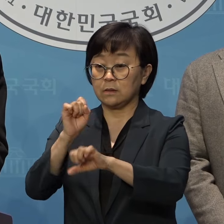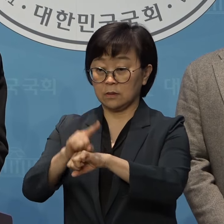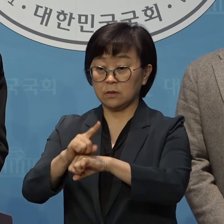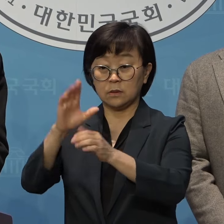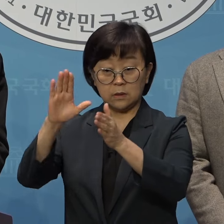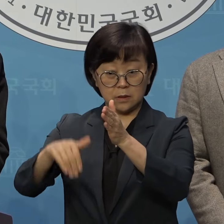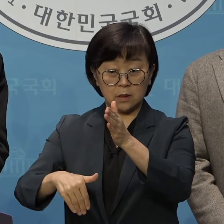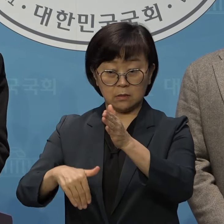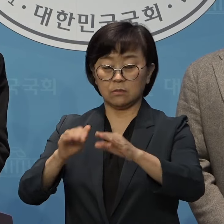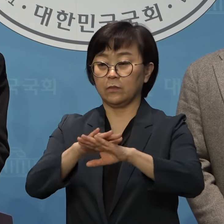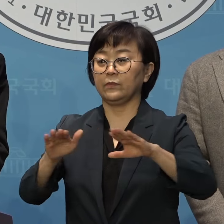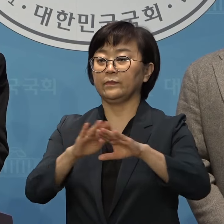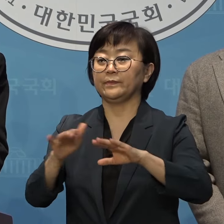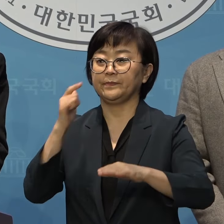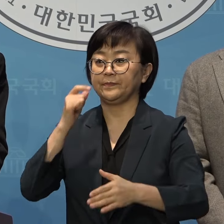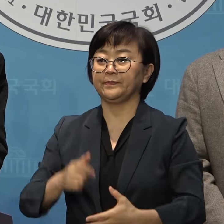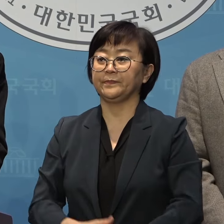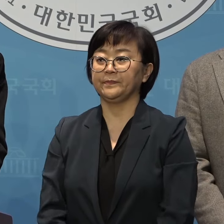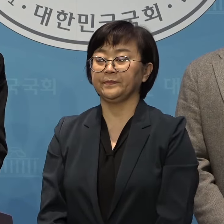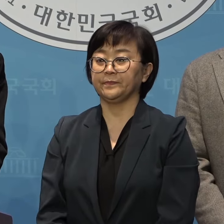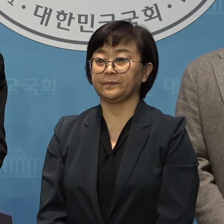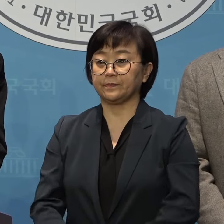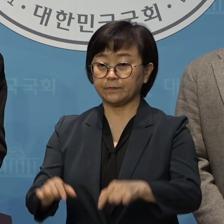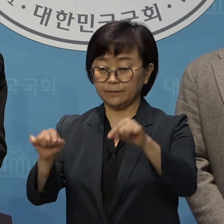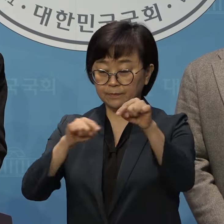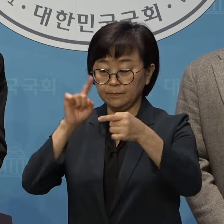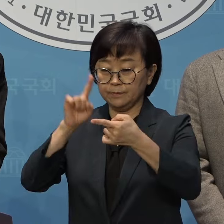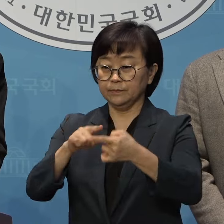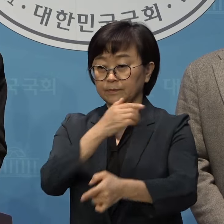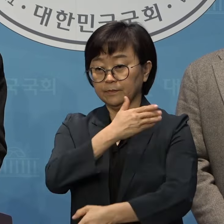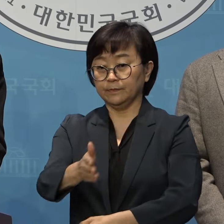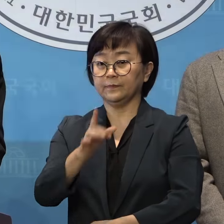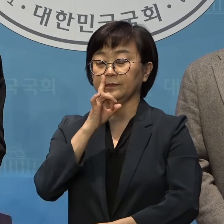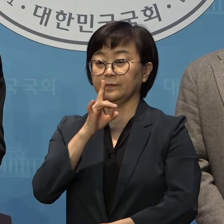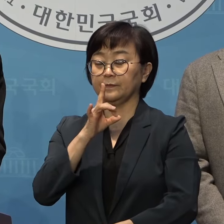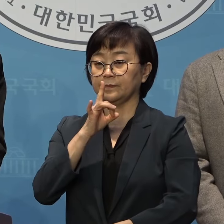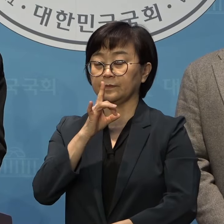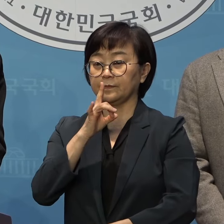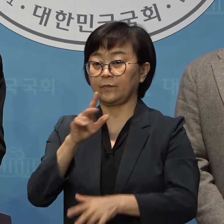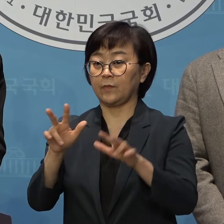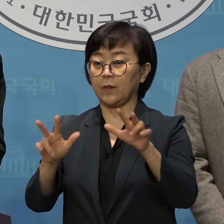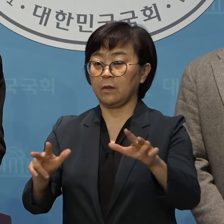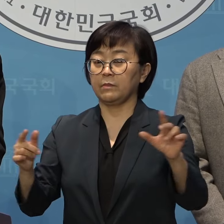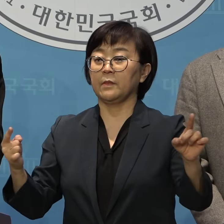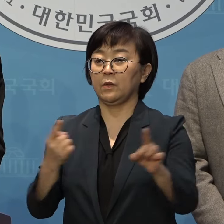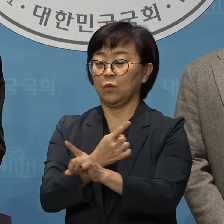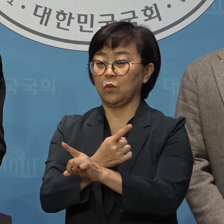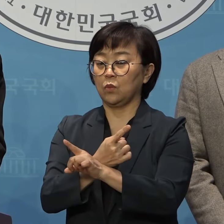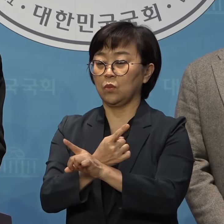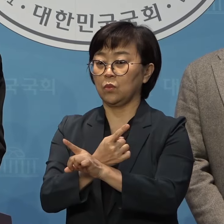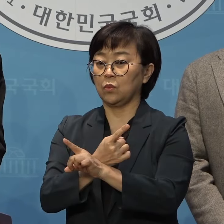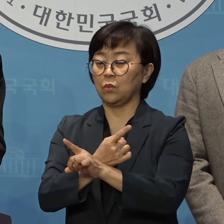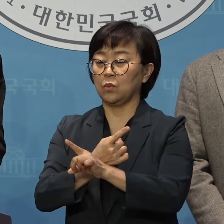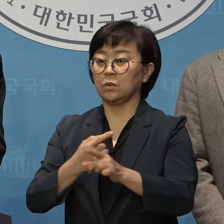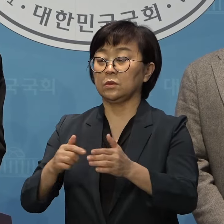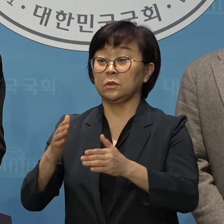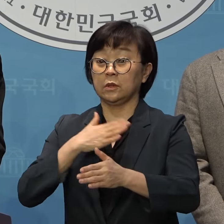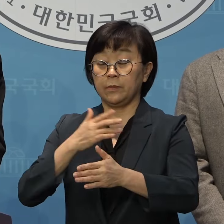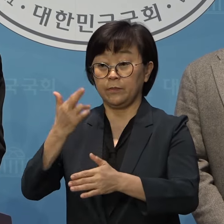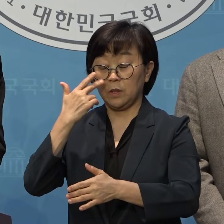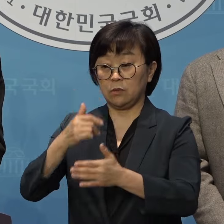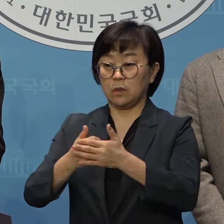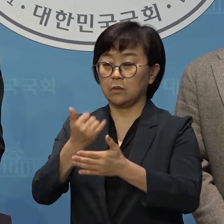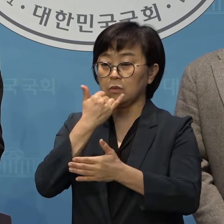시대를 대처할 수 없습니다. 정치를 이대로 두어서는 안 됩니다. 이제는 바꿔야 됩니다. 저는